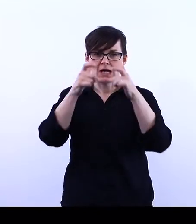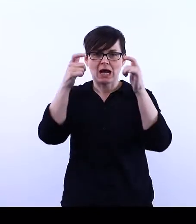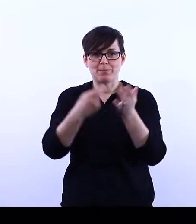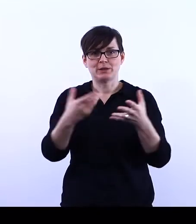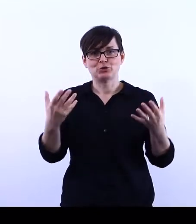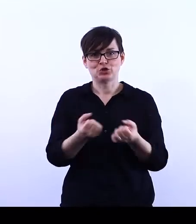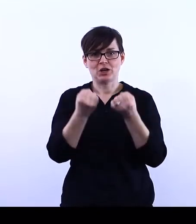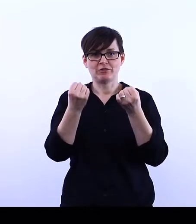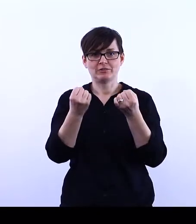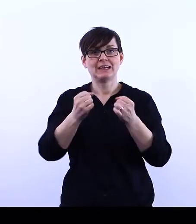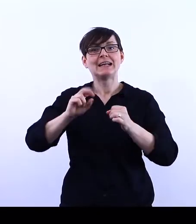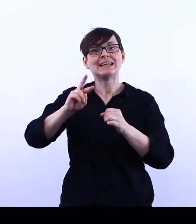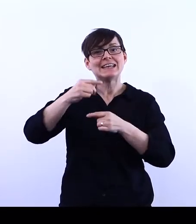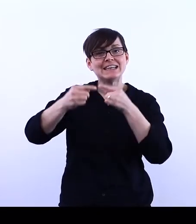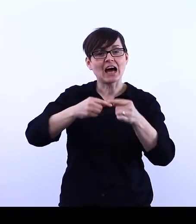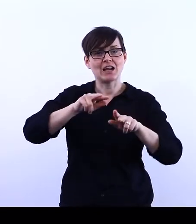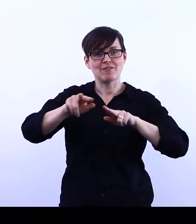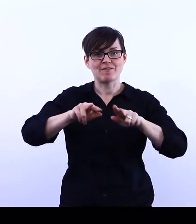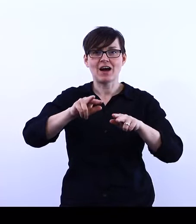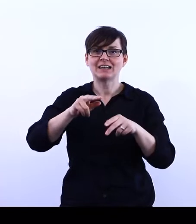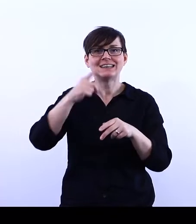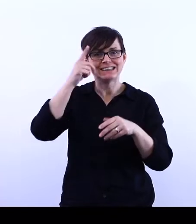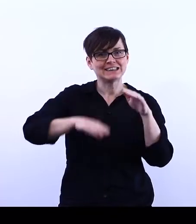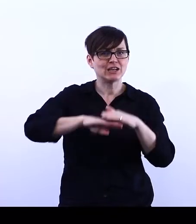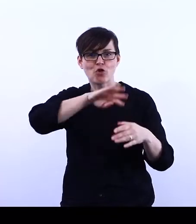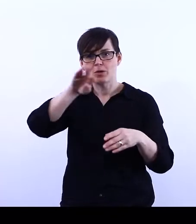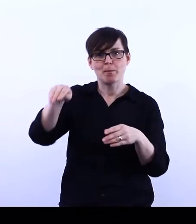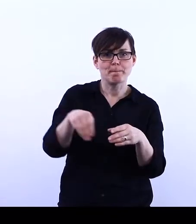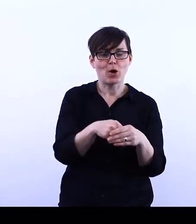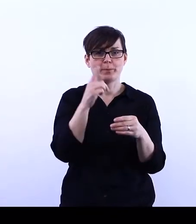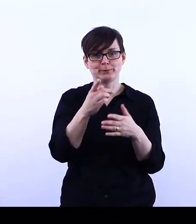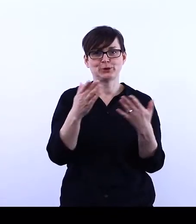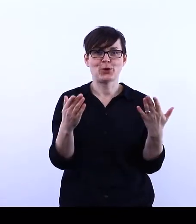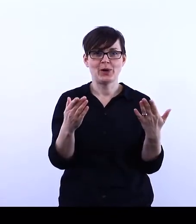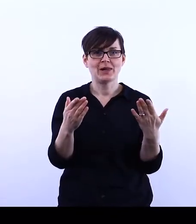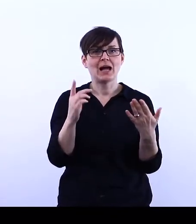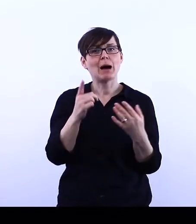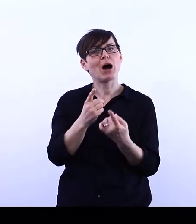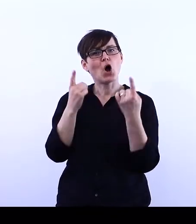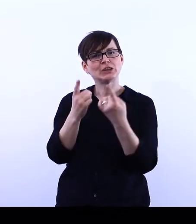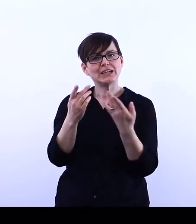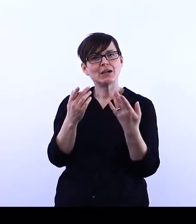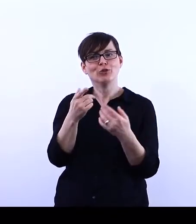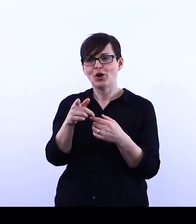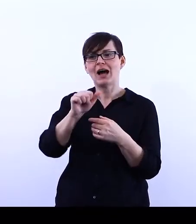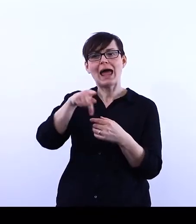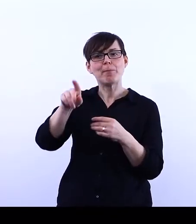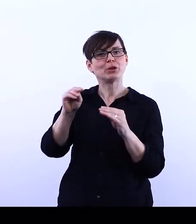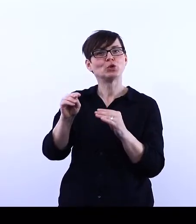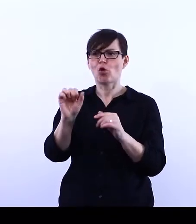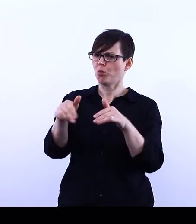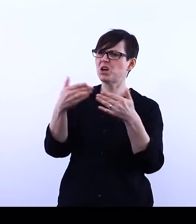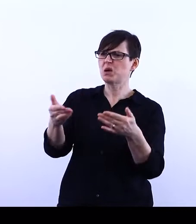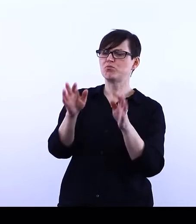Verankerung von digitalen Verfahren sein und sie soll eben das Ziel haben, nicht die App zu nutzen, weil es sie gibt, sondern weil sie uns